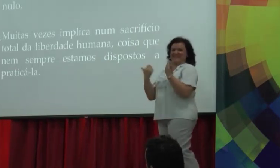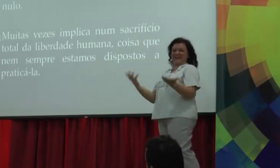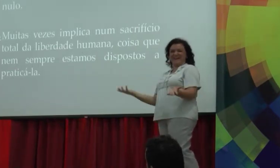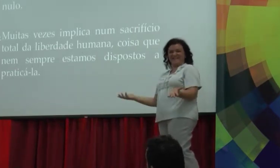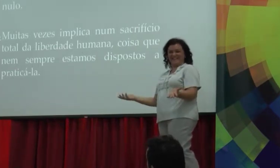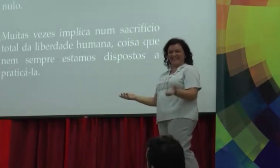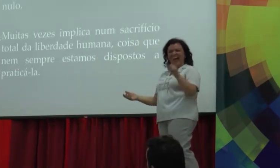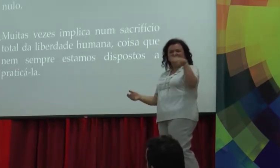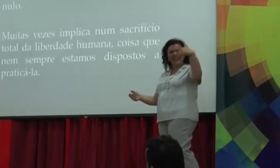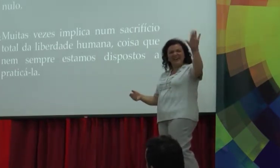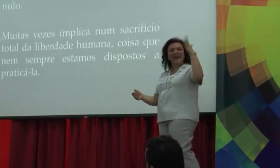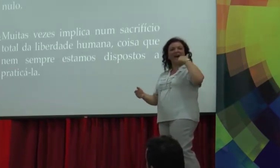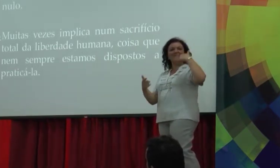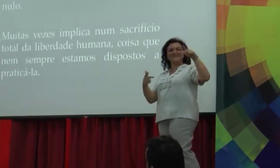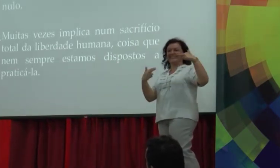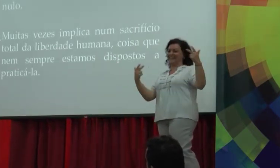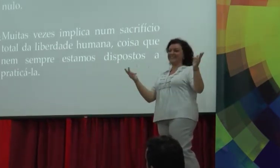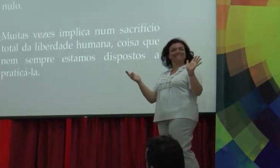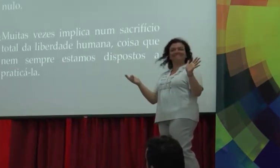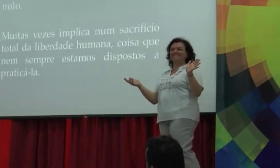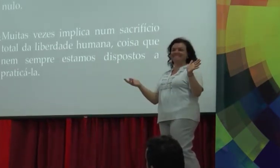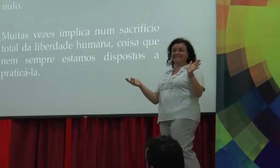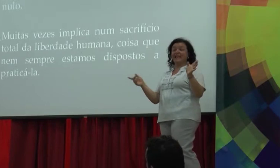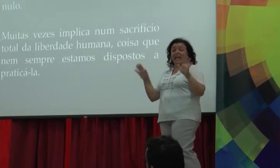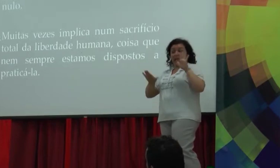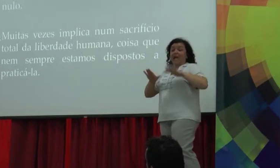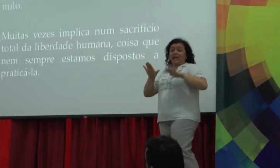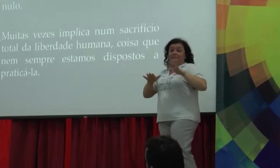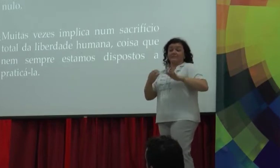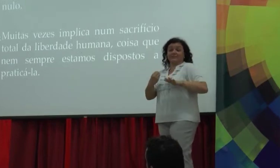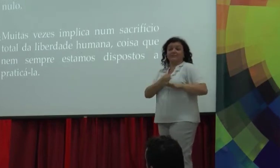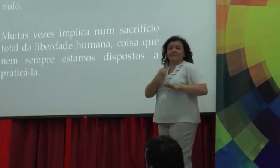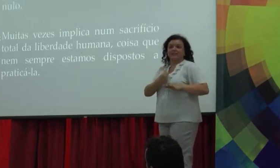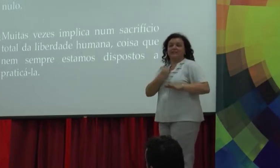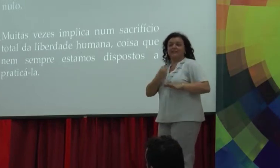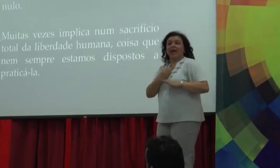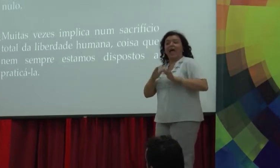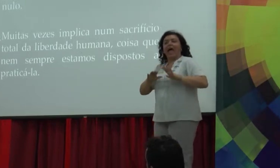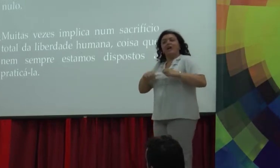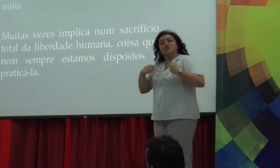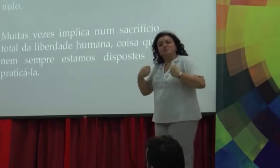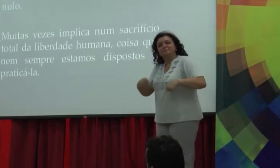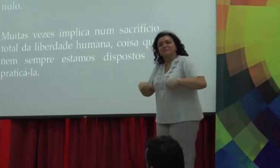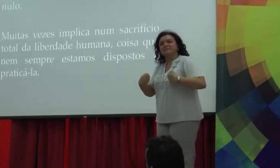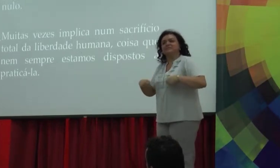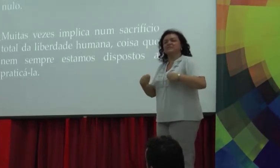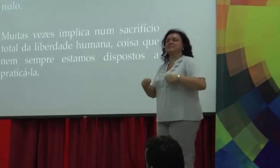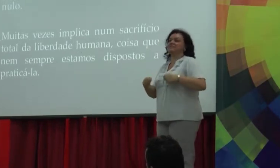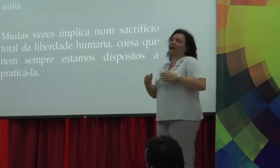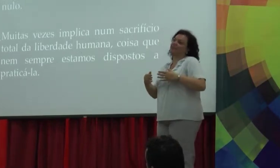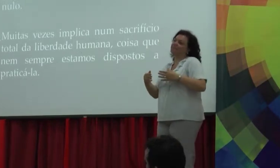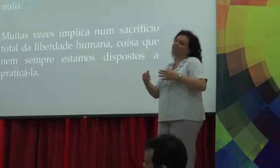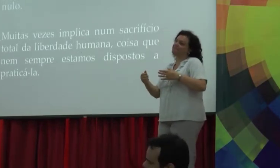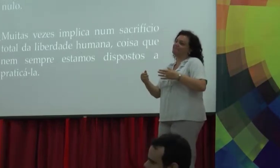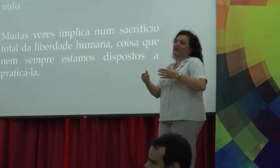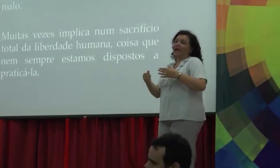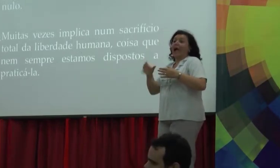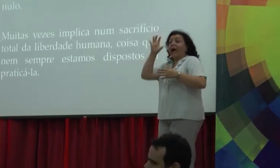quero comer também, mas o outro também quer. Então, depende, às vezes, da nossa